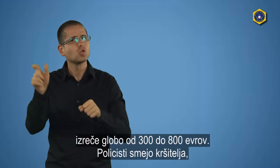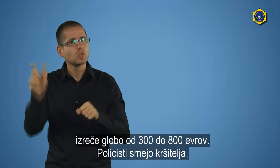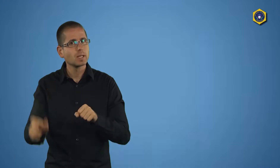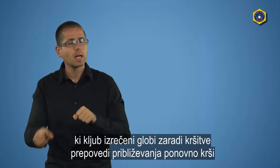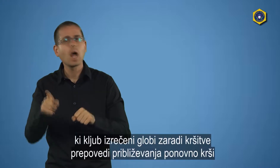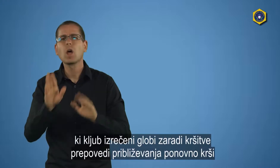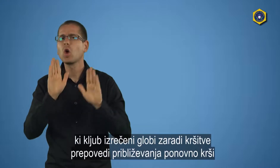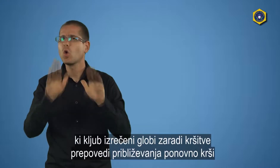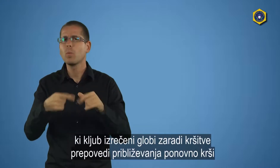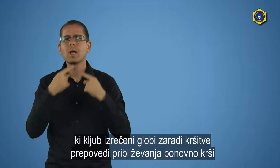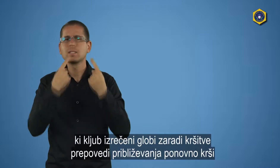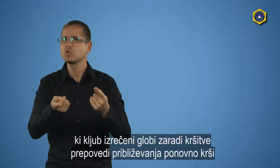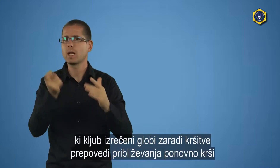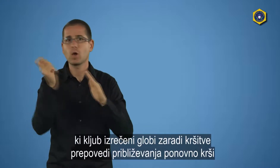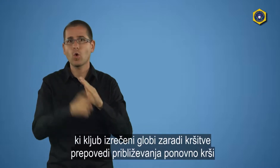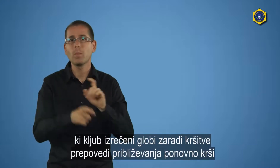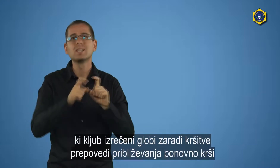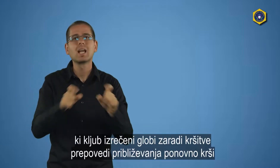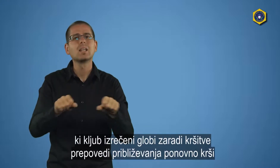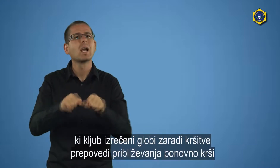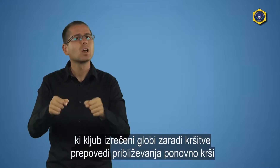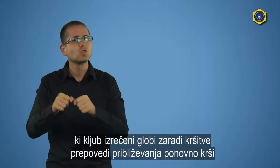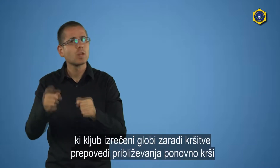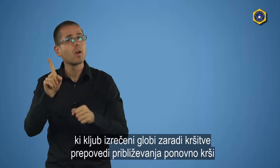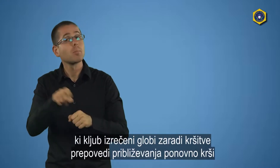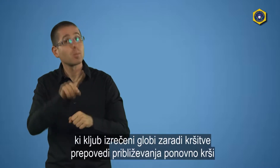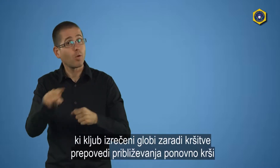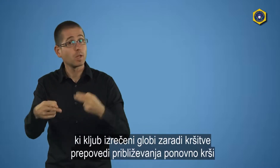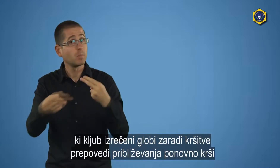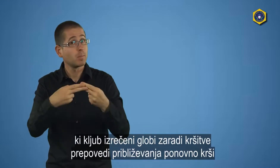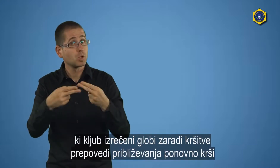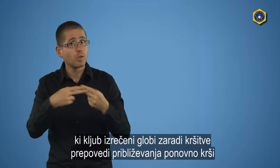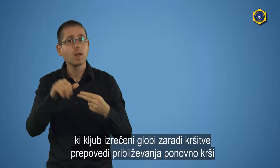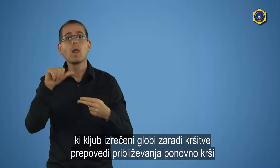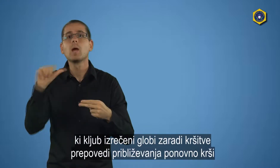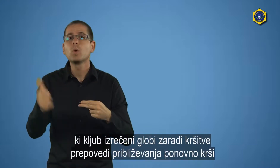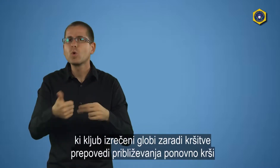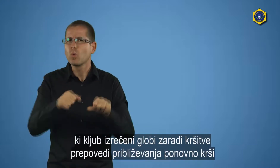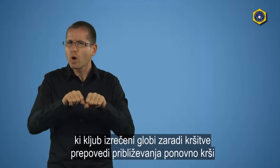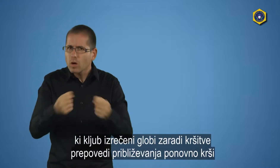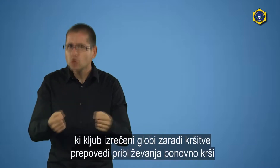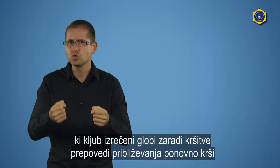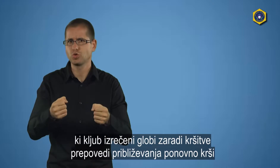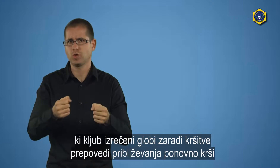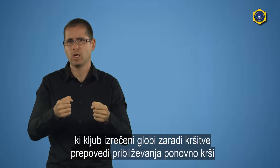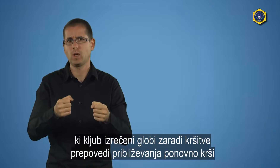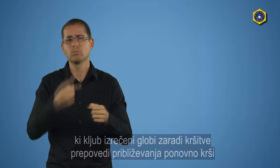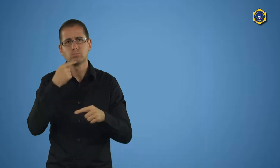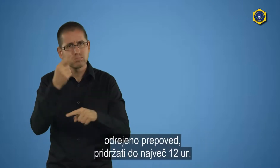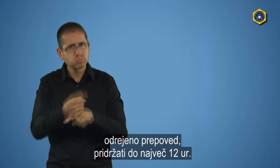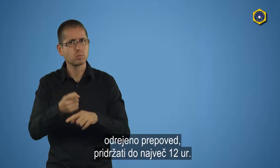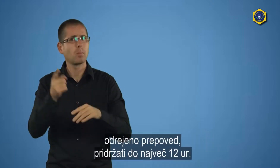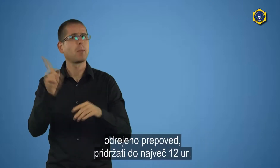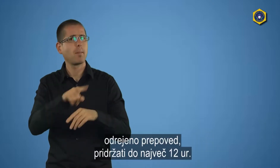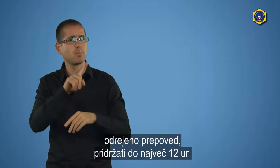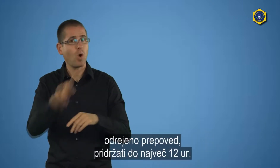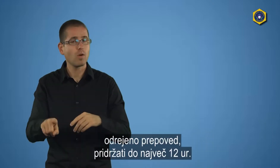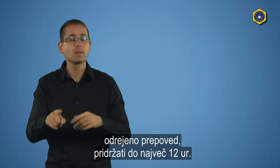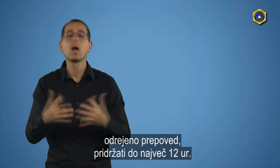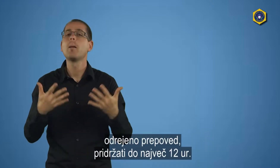ki kljub izrečeni globi zaradi kršitve prepovedi približevanja ponovno krši odrejeno prepoved, pridržati do največ 12